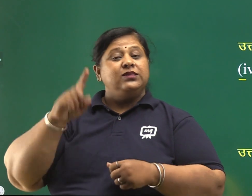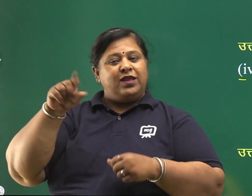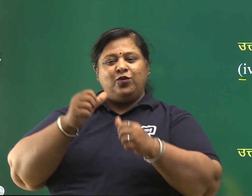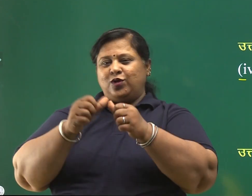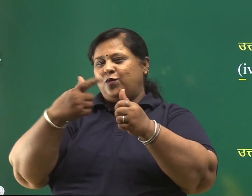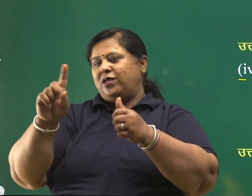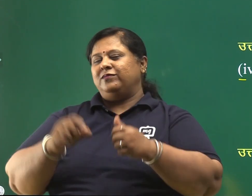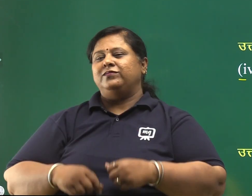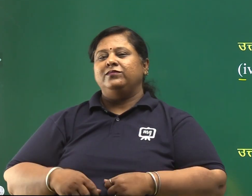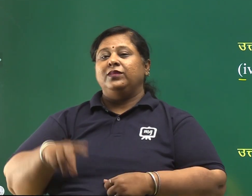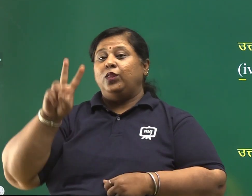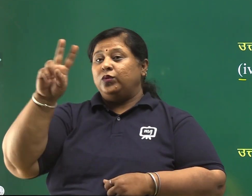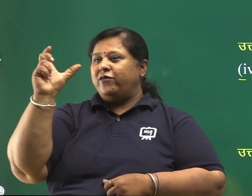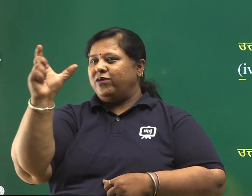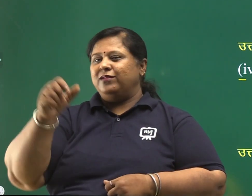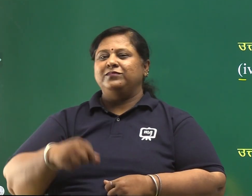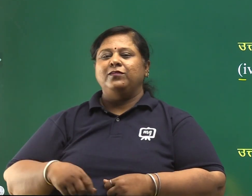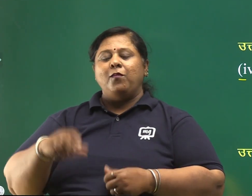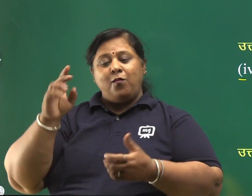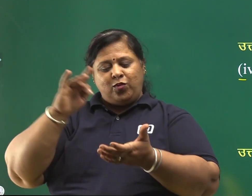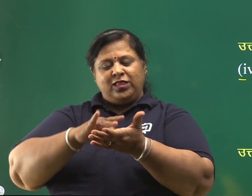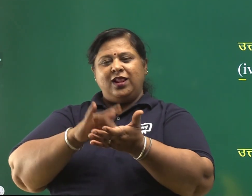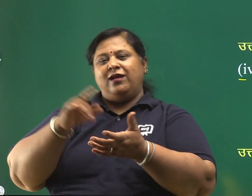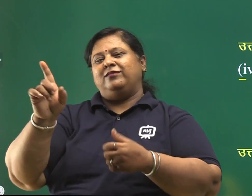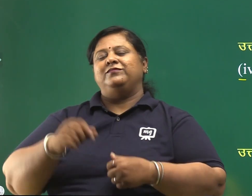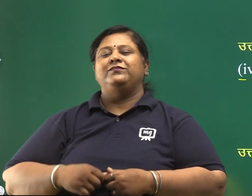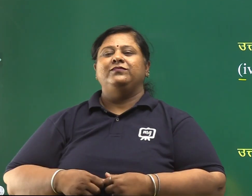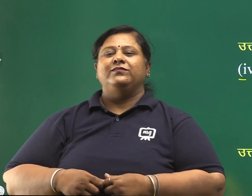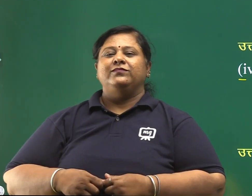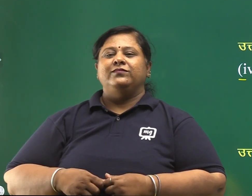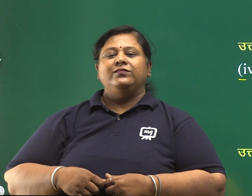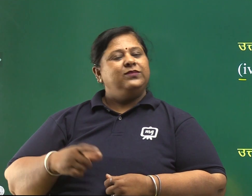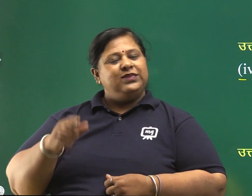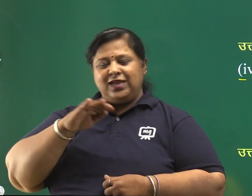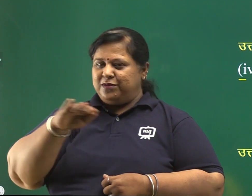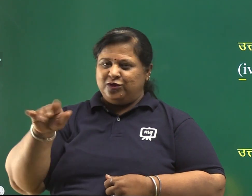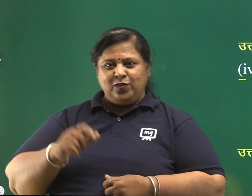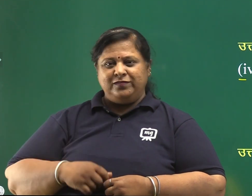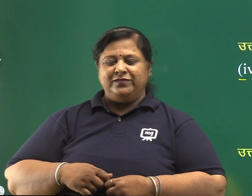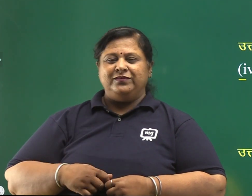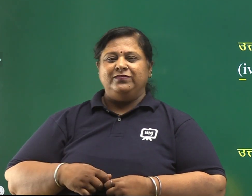होगा दूसरा विकल्प बुंदेलखंड। ठीक है बच्चों,